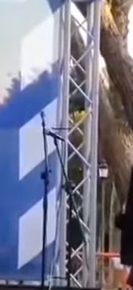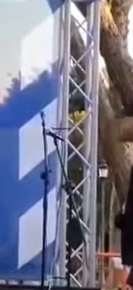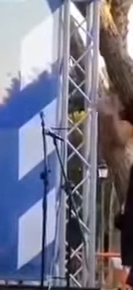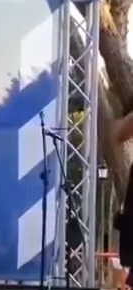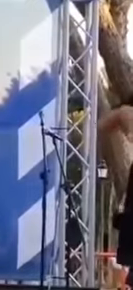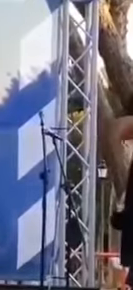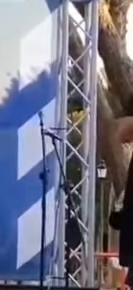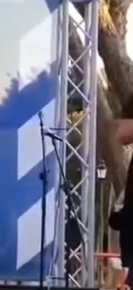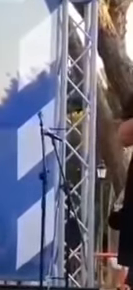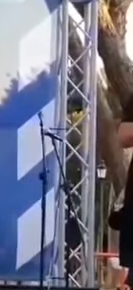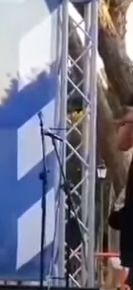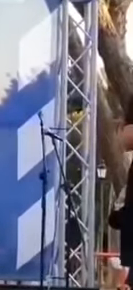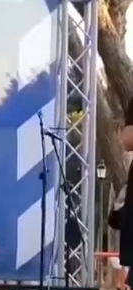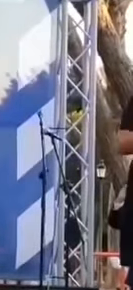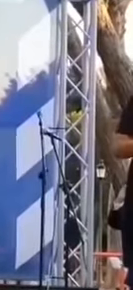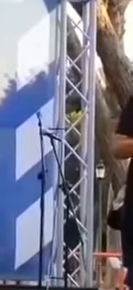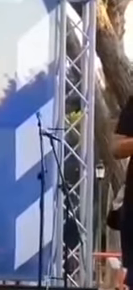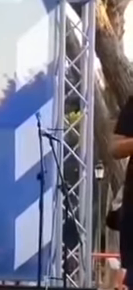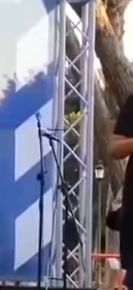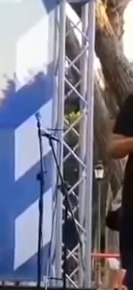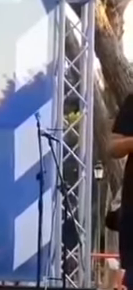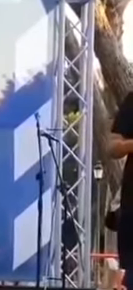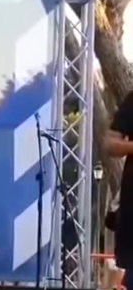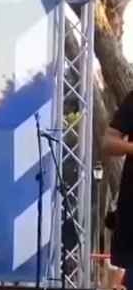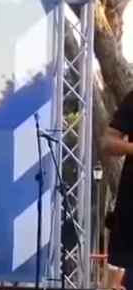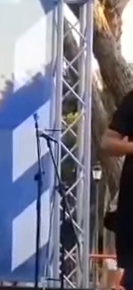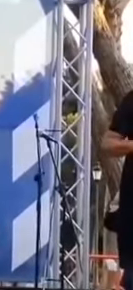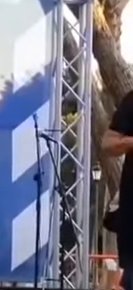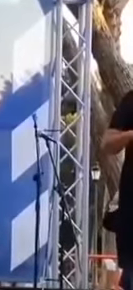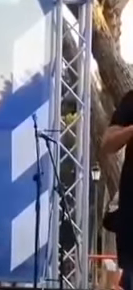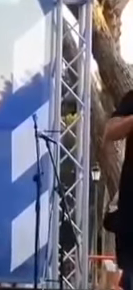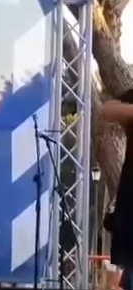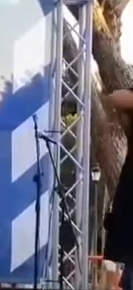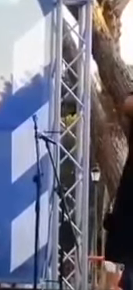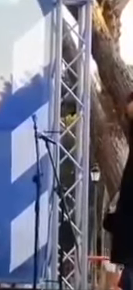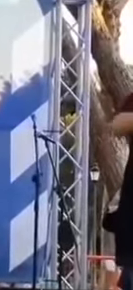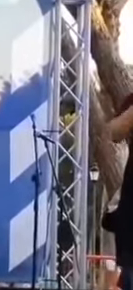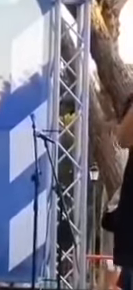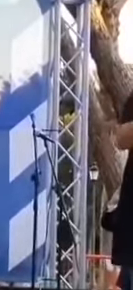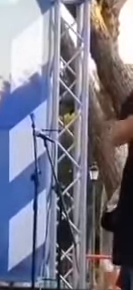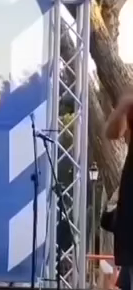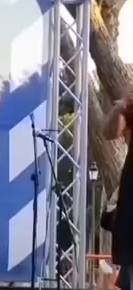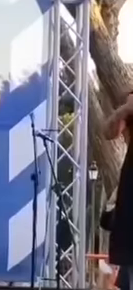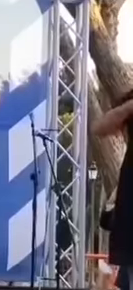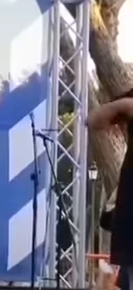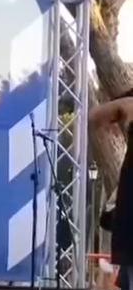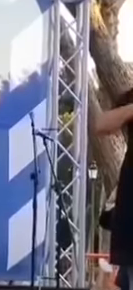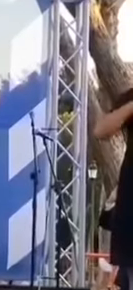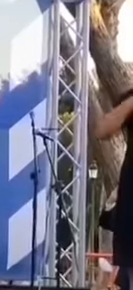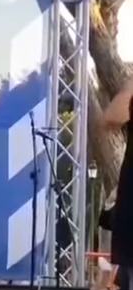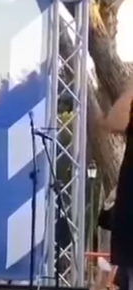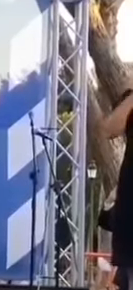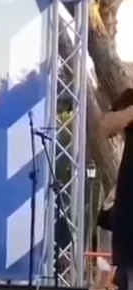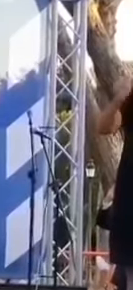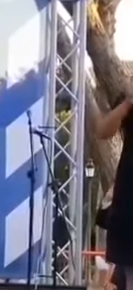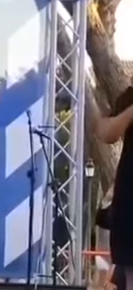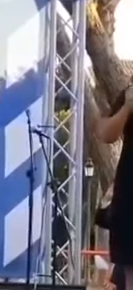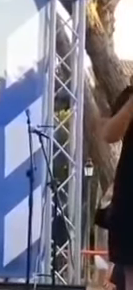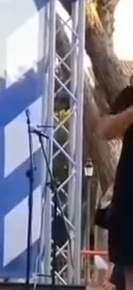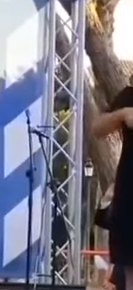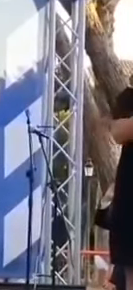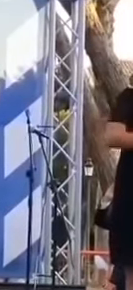tutto. Noi non siamo come la sinistra. La sinistra a parti invertite non avrebbe tifato per noi. Se a fare le trattative in